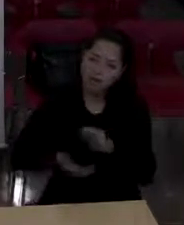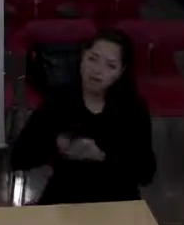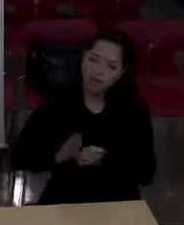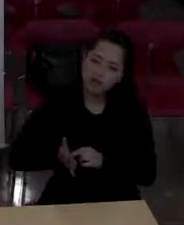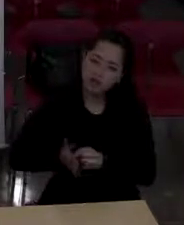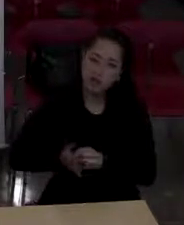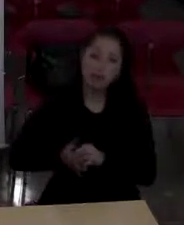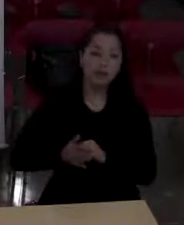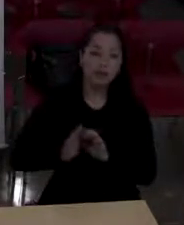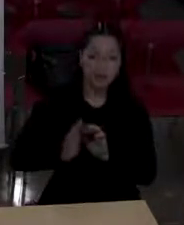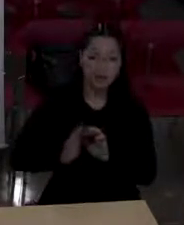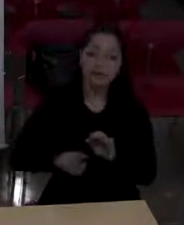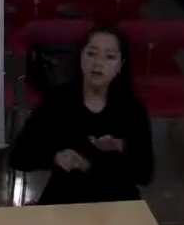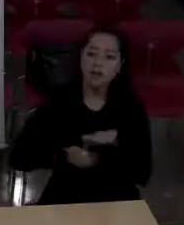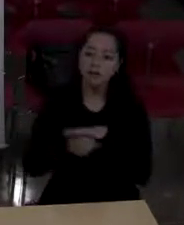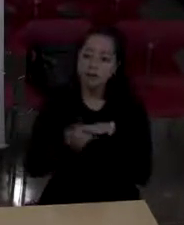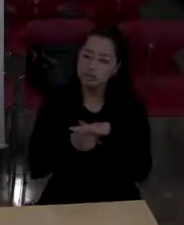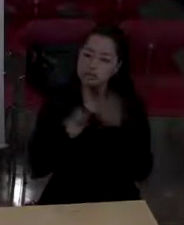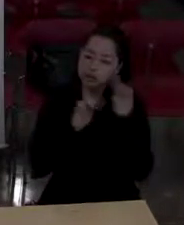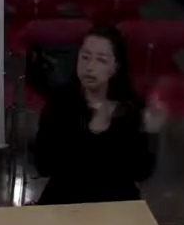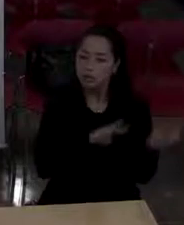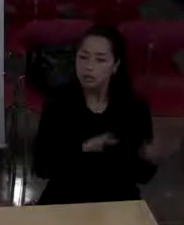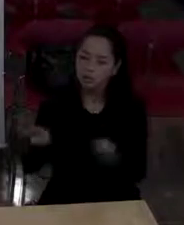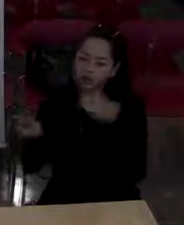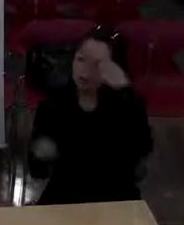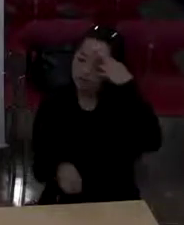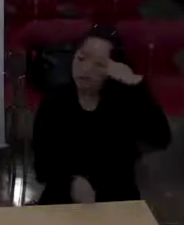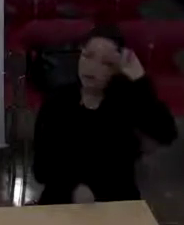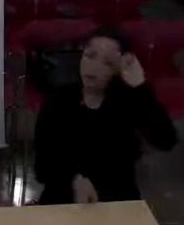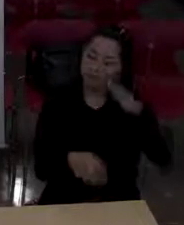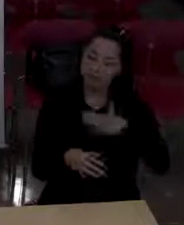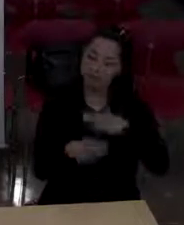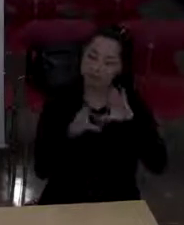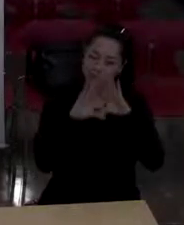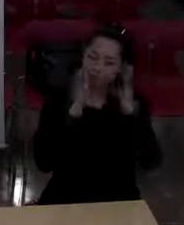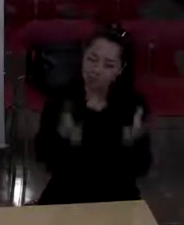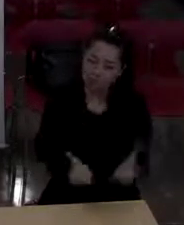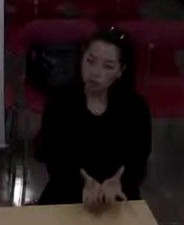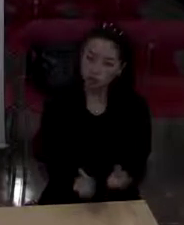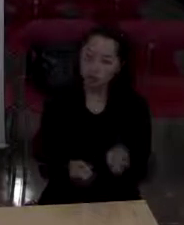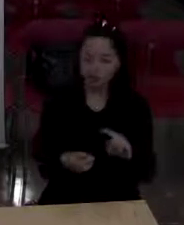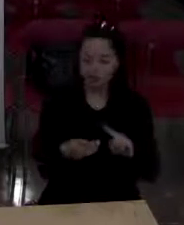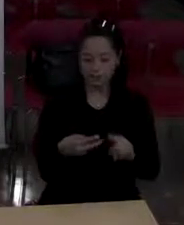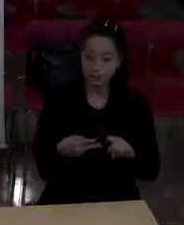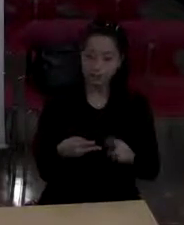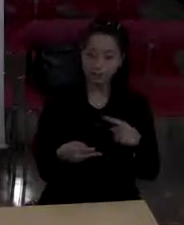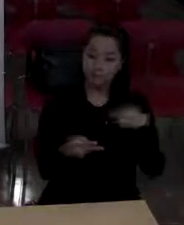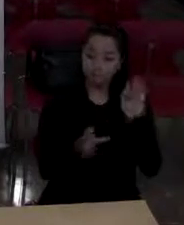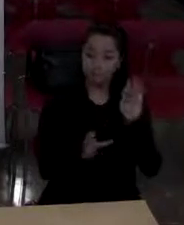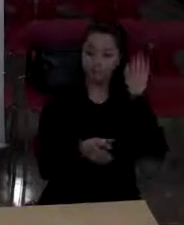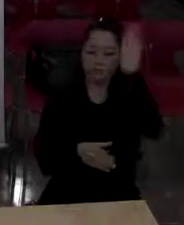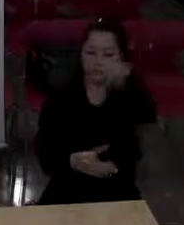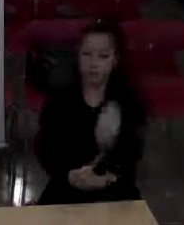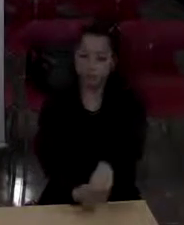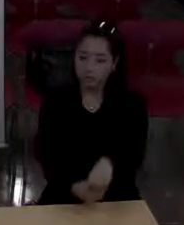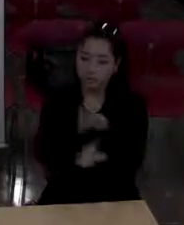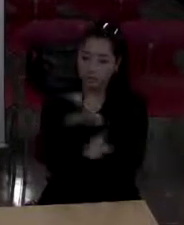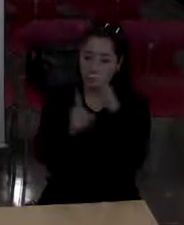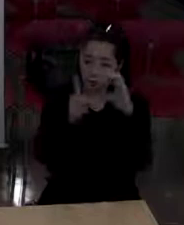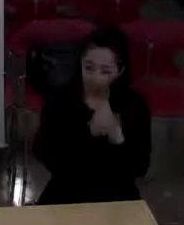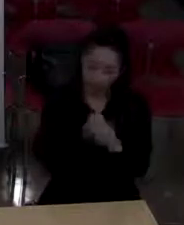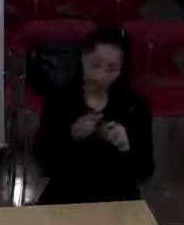de una sociedad entienden, representan e interpretan el mundo. Ser parte de una cultura y de una sociedad en que se participe, se